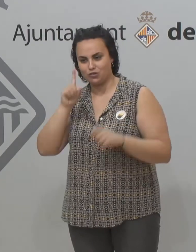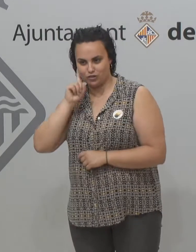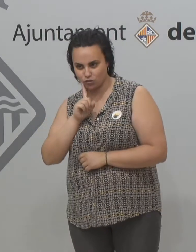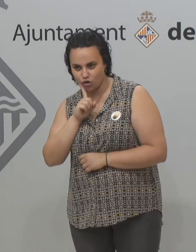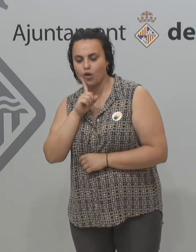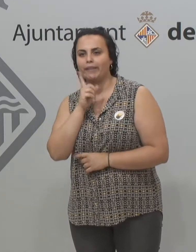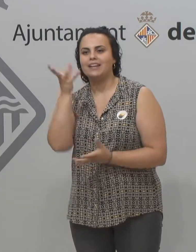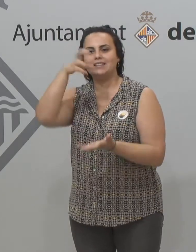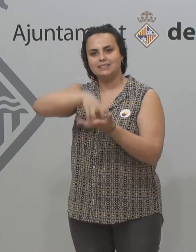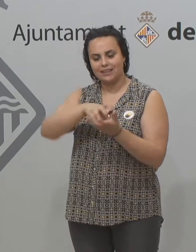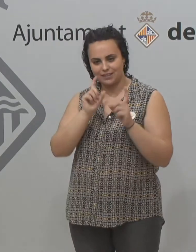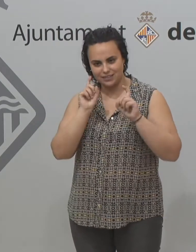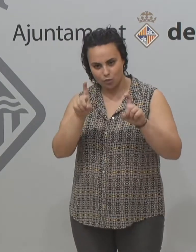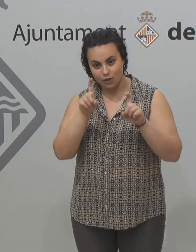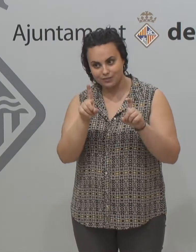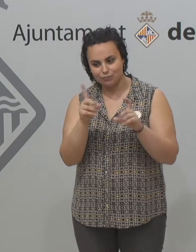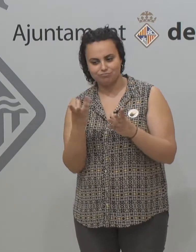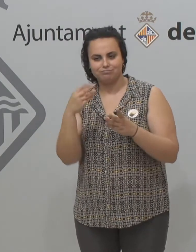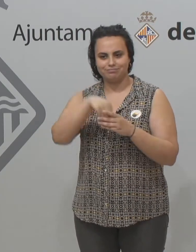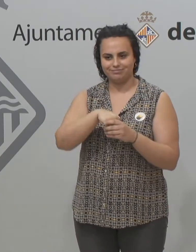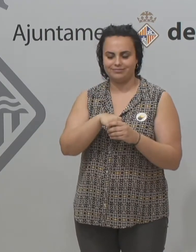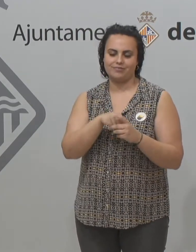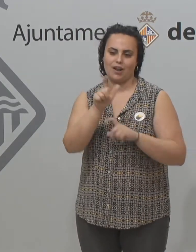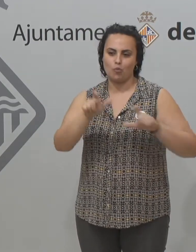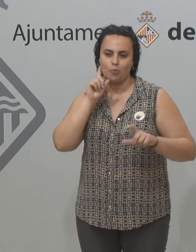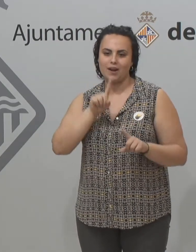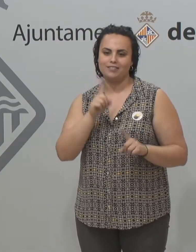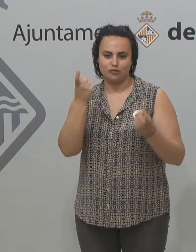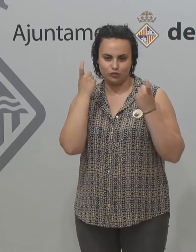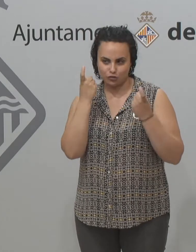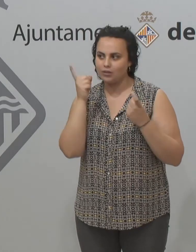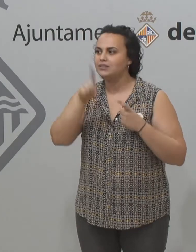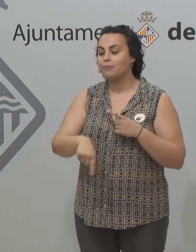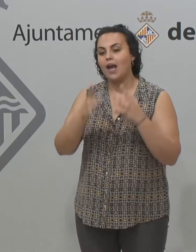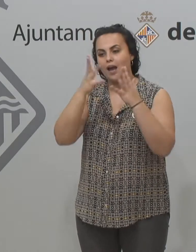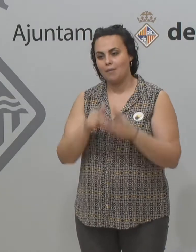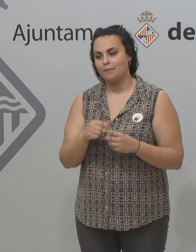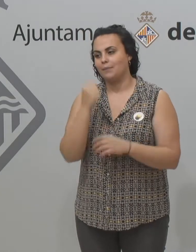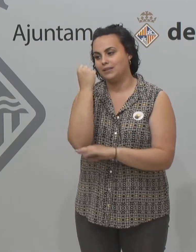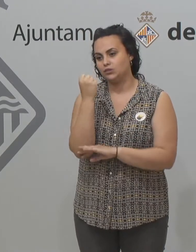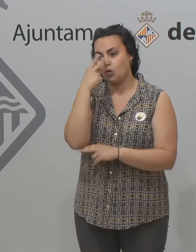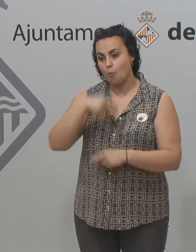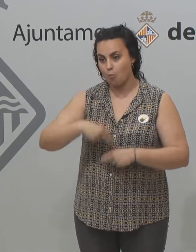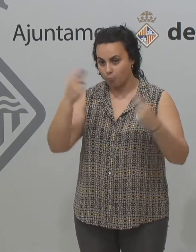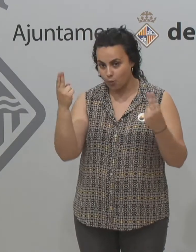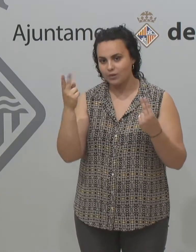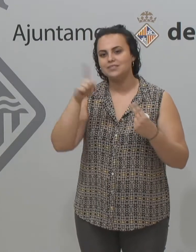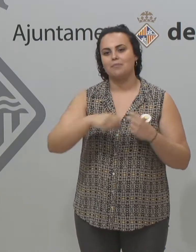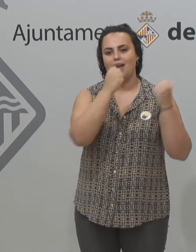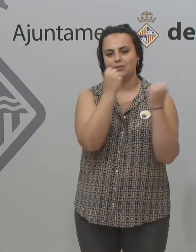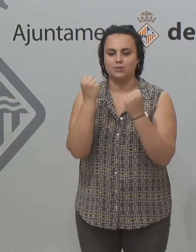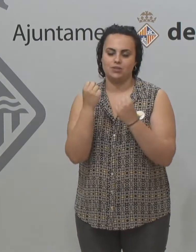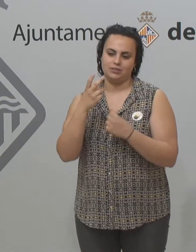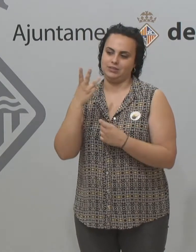els centres educatius que han acollit també alumnat sord, les pròpies administracions públiques i, per suposat, les administracions del tercer